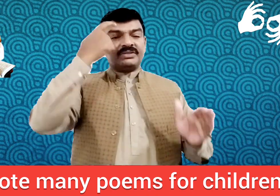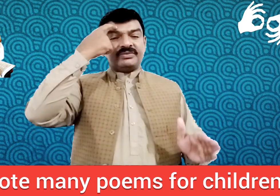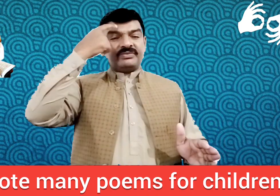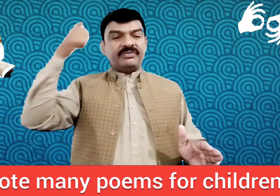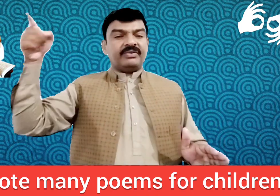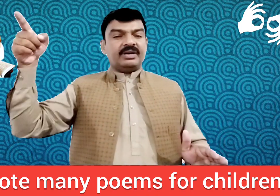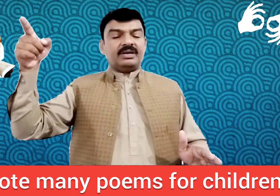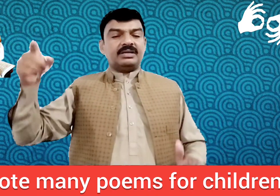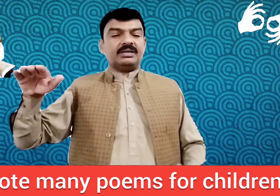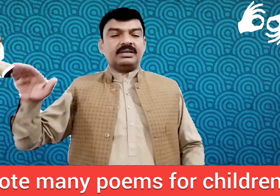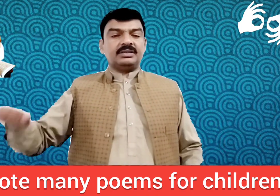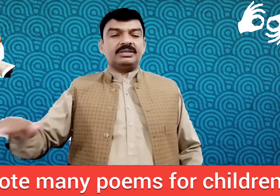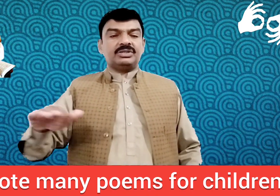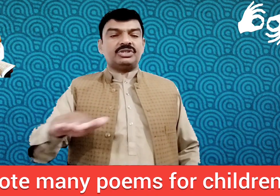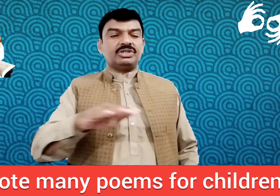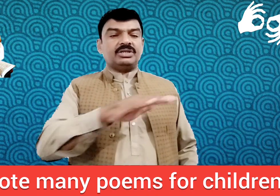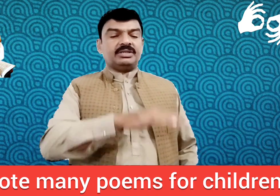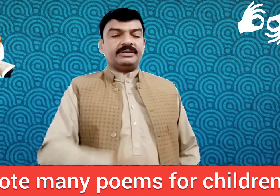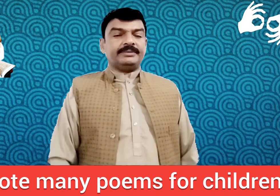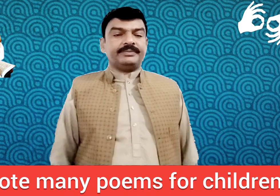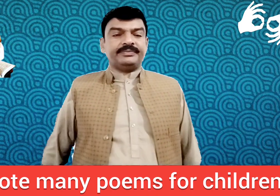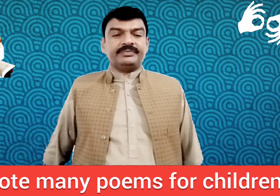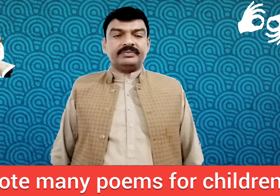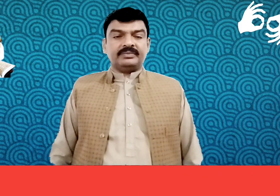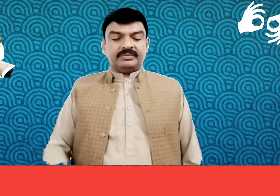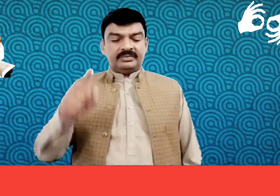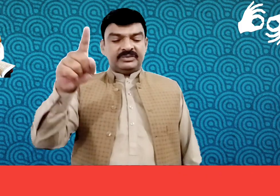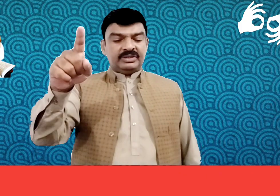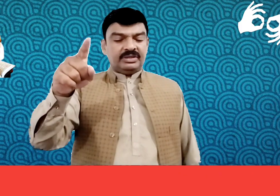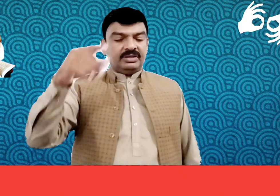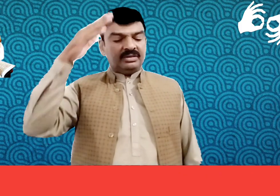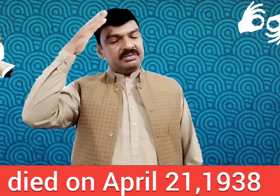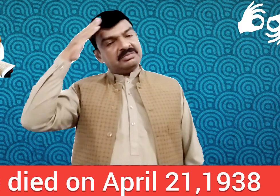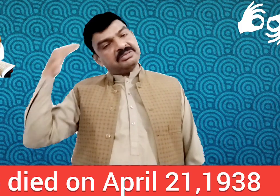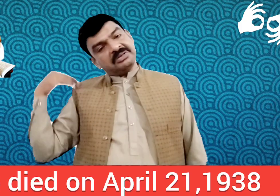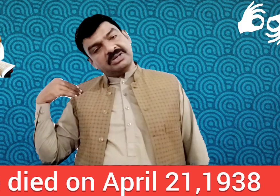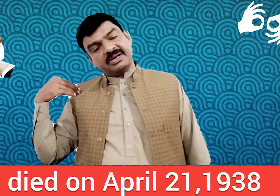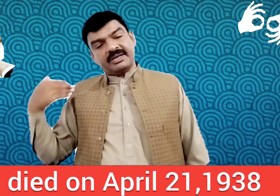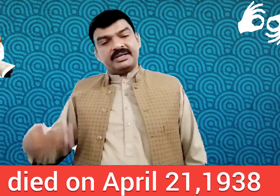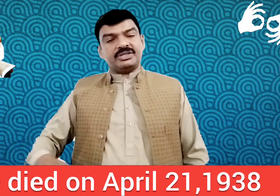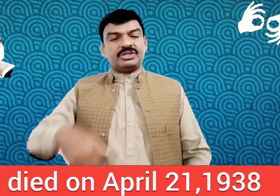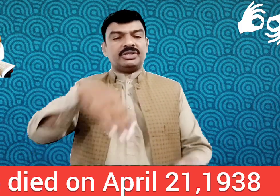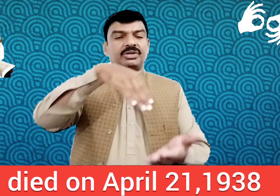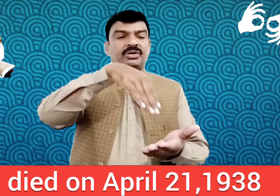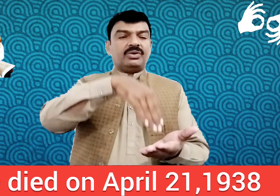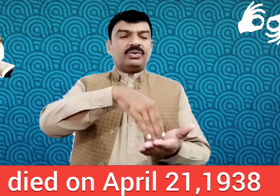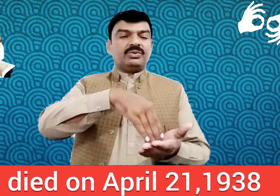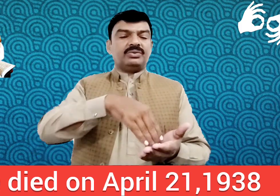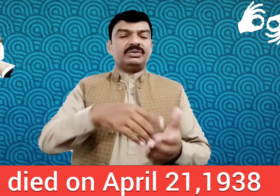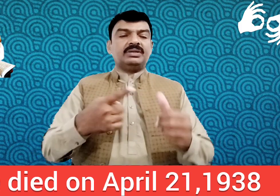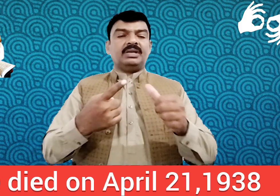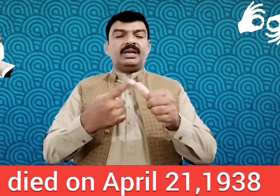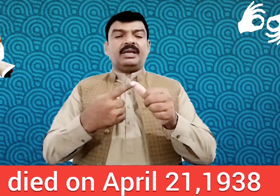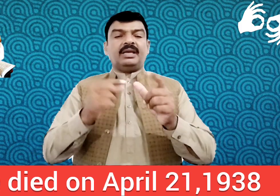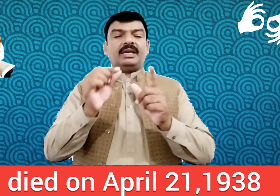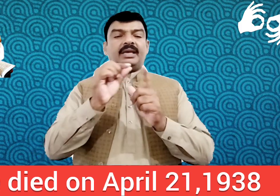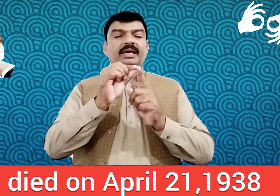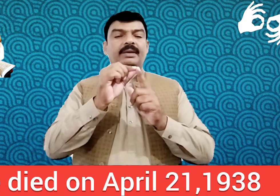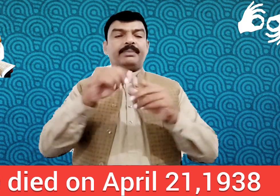poems for children. He died on